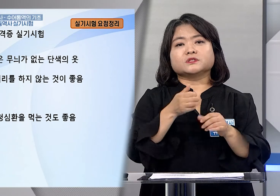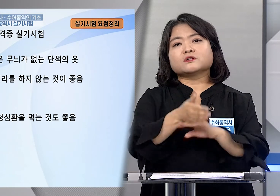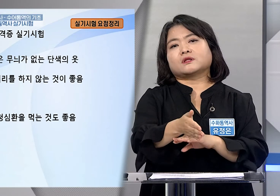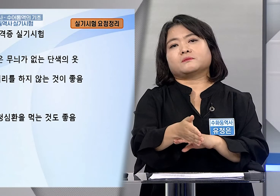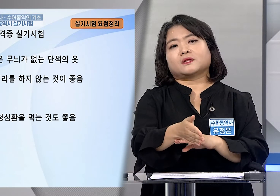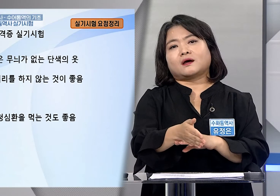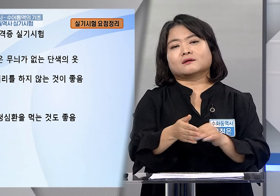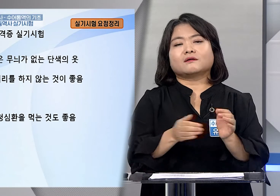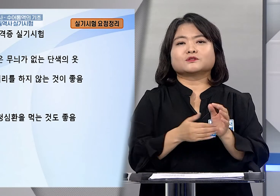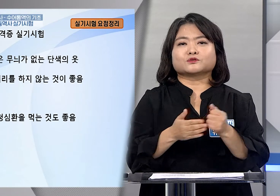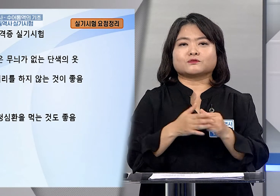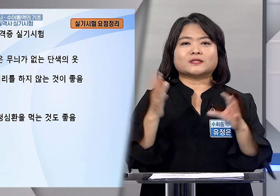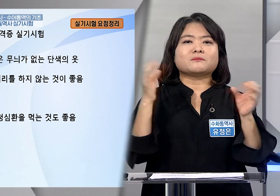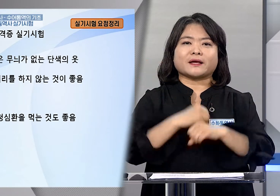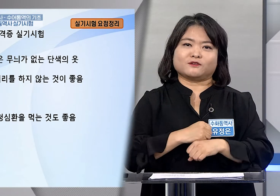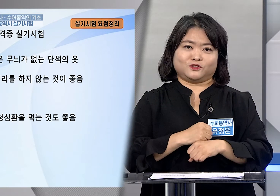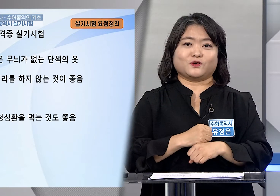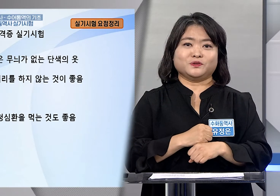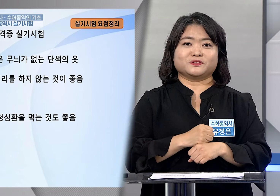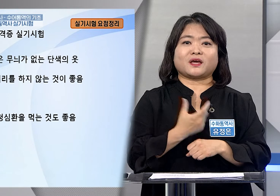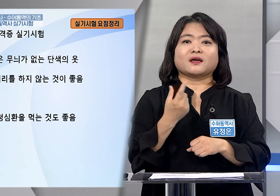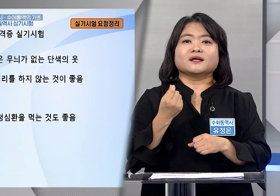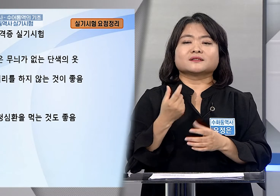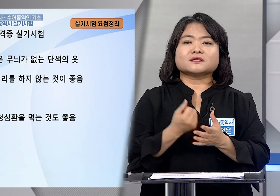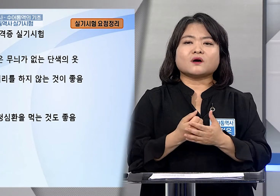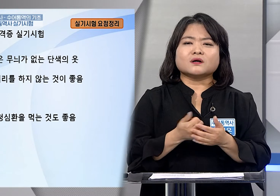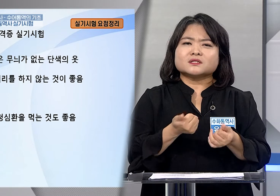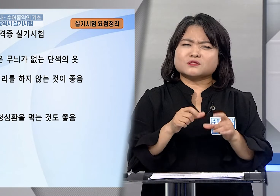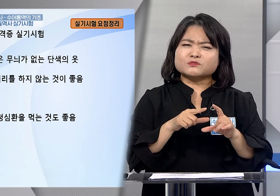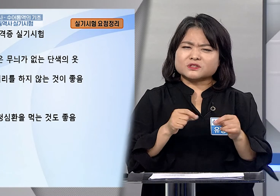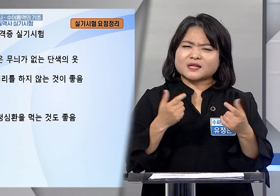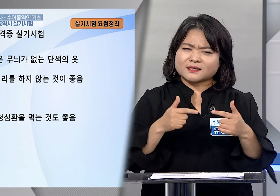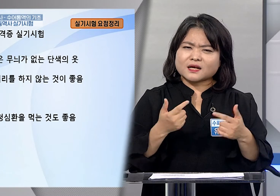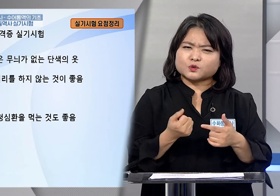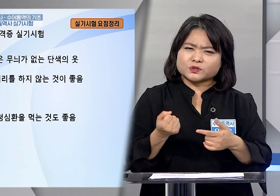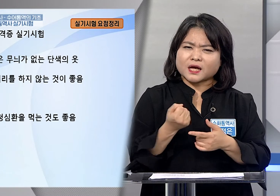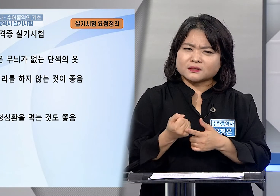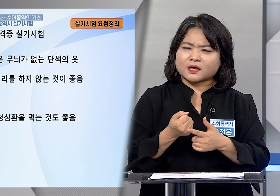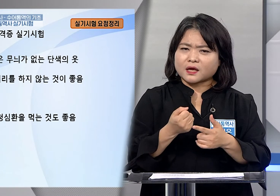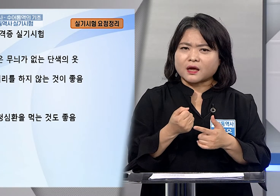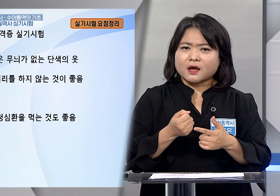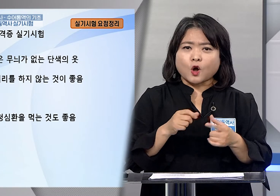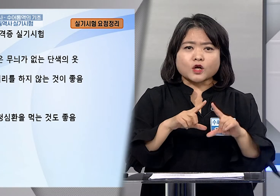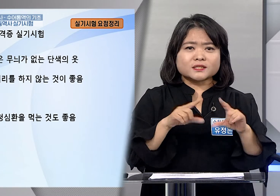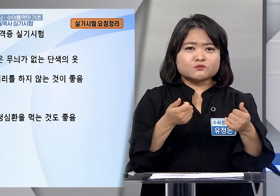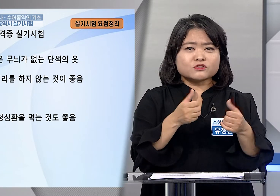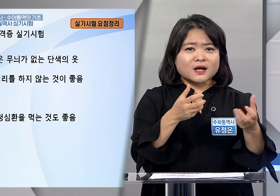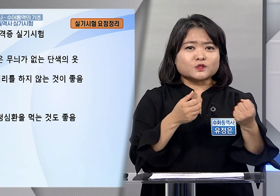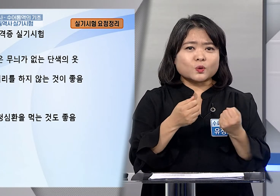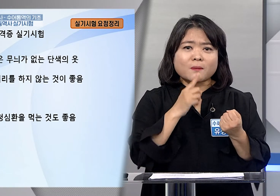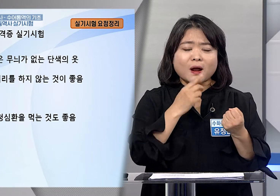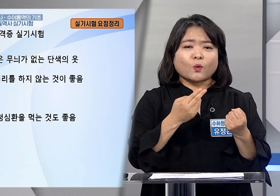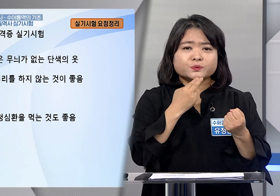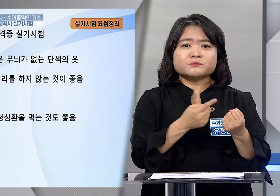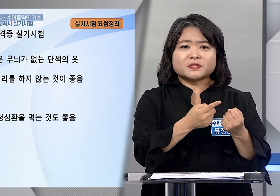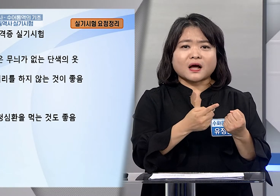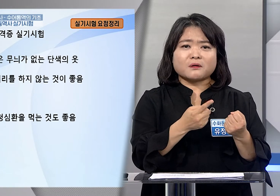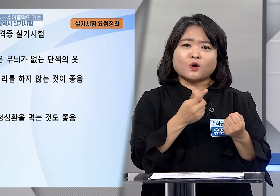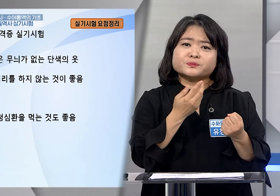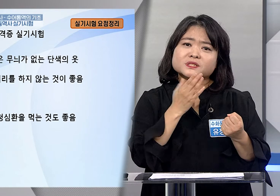늦었답니다. 그래가지고 완전 망했거든요. 네, 그래서 신분증은 항상 소지하는 게 거기 신분증 가져오란 말 없습니다.